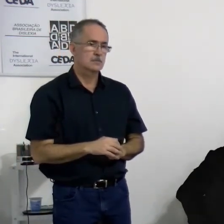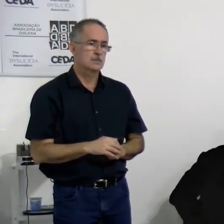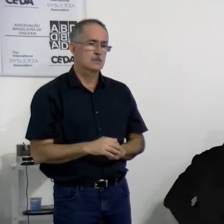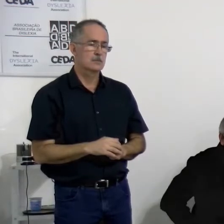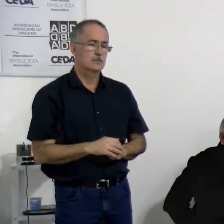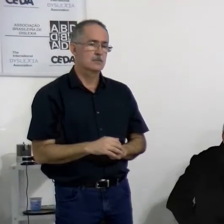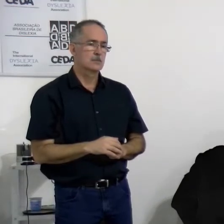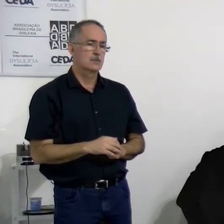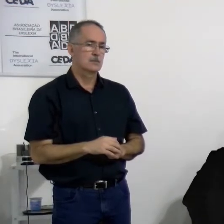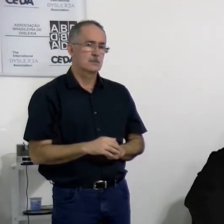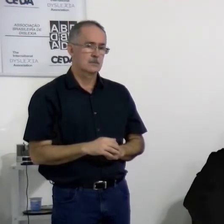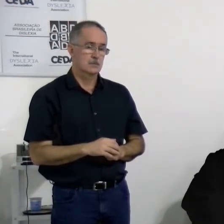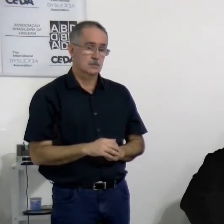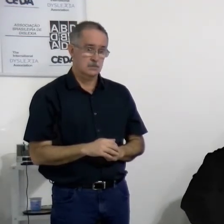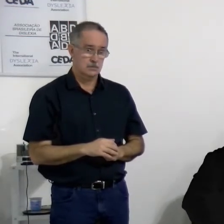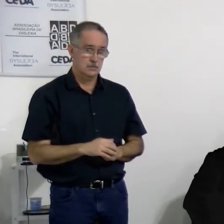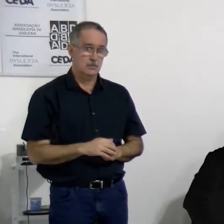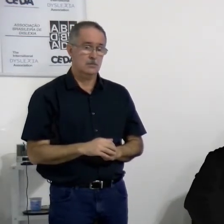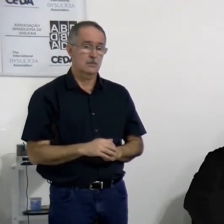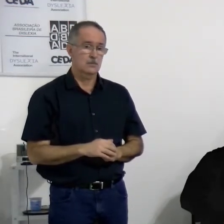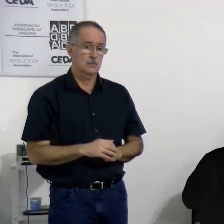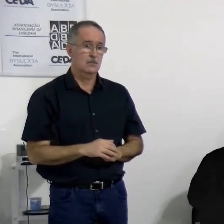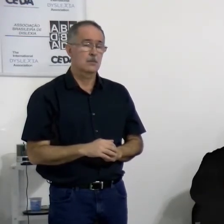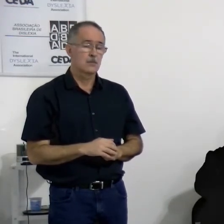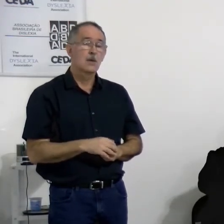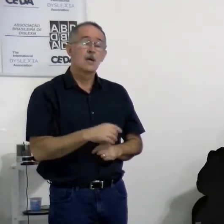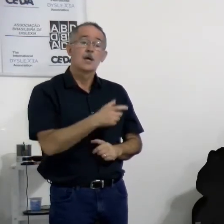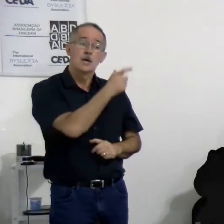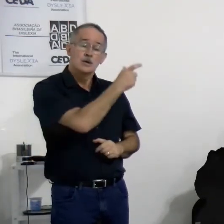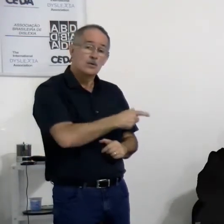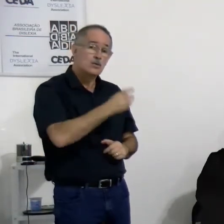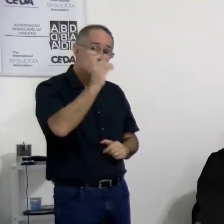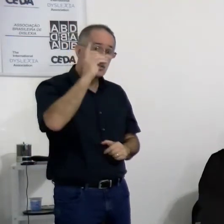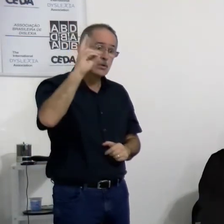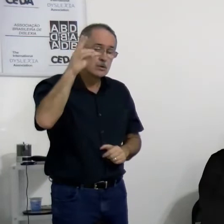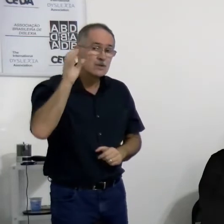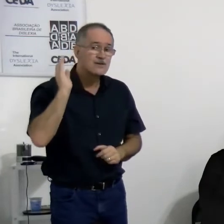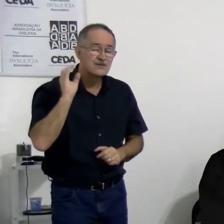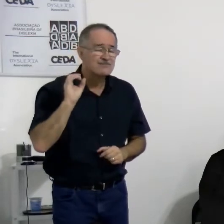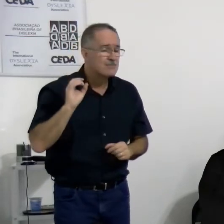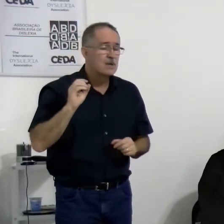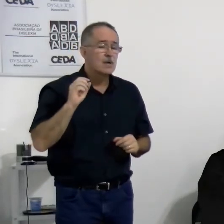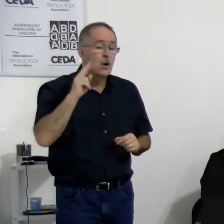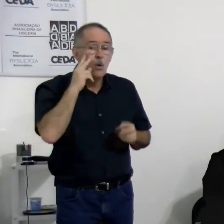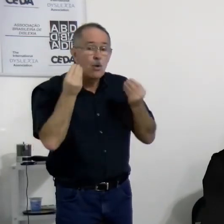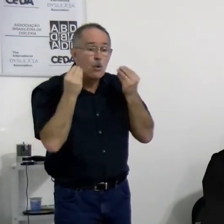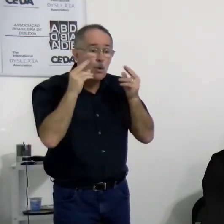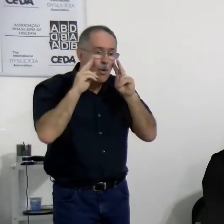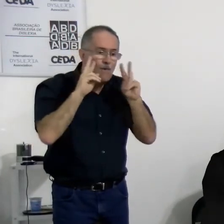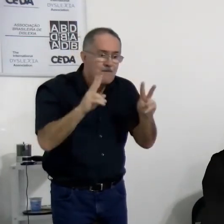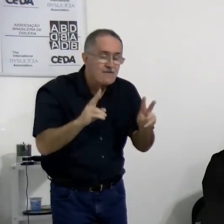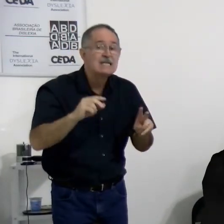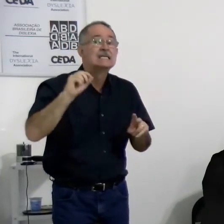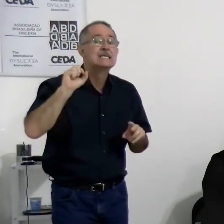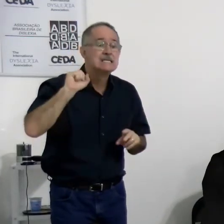we could do 20 years ago. Ele diz que nós só podemos identificar as crianças que estão em risco de